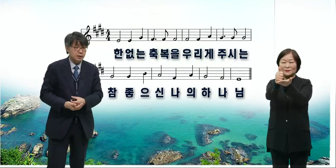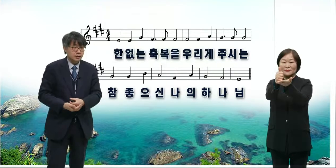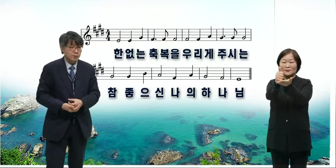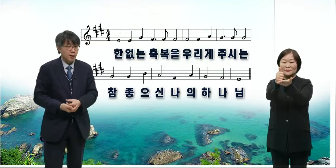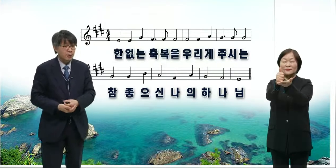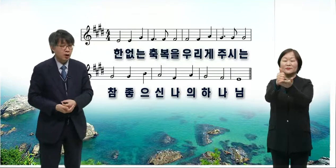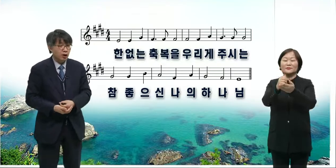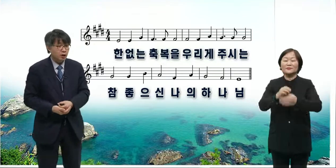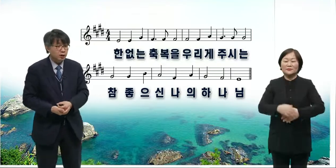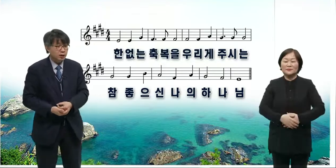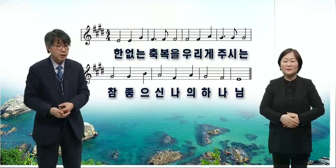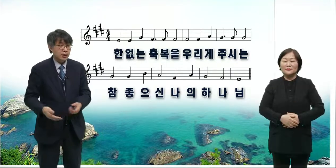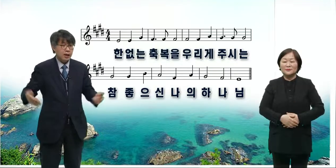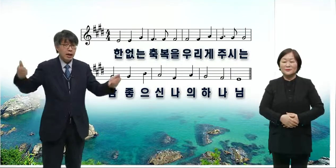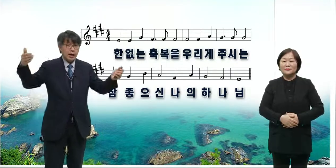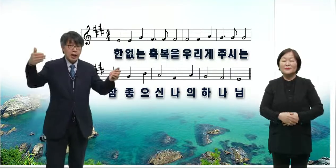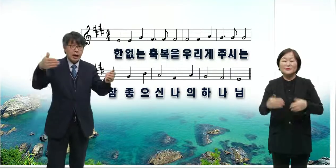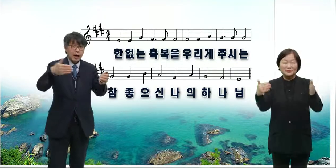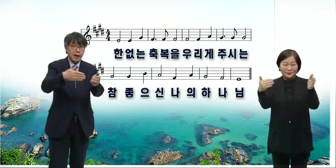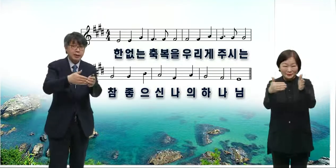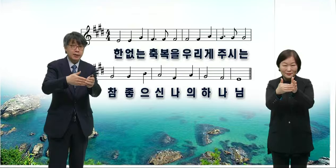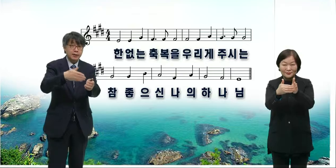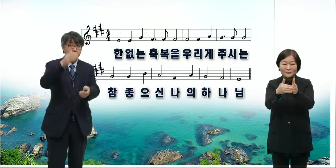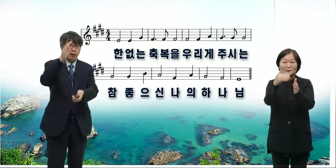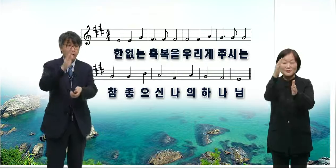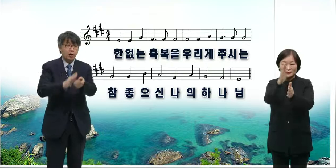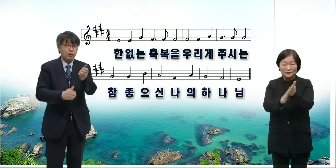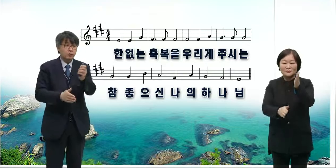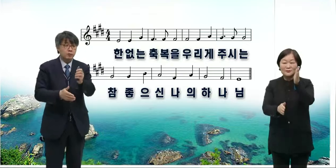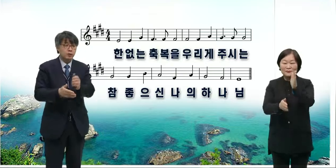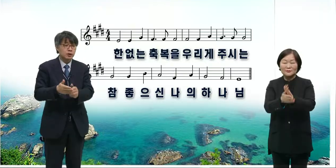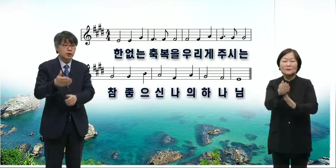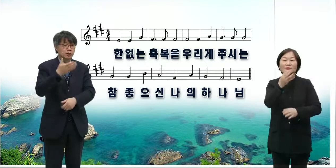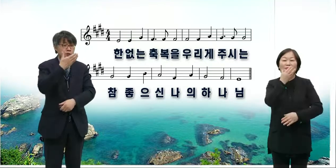하나님. 3절, 한 없는